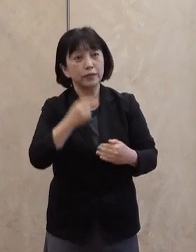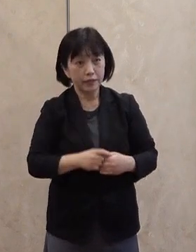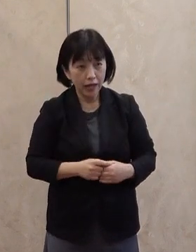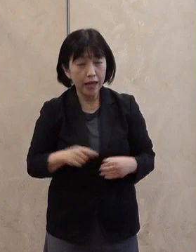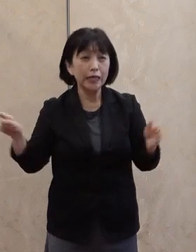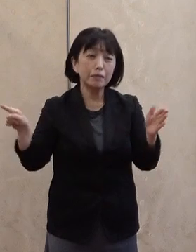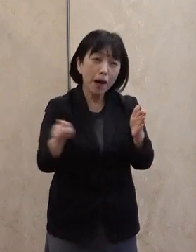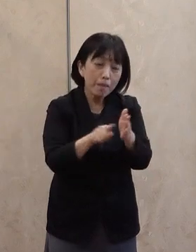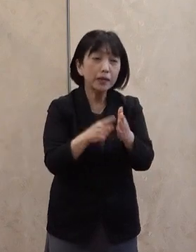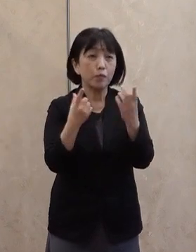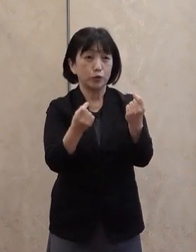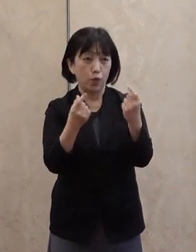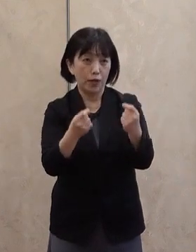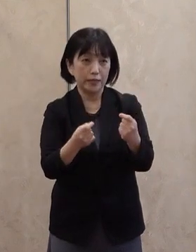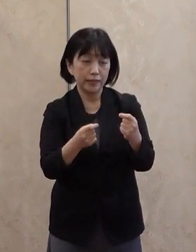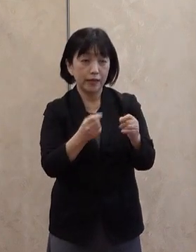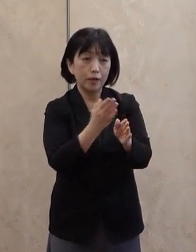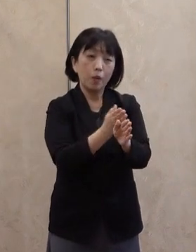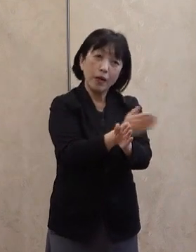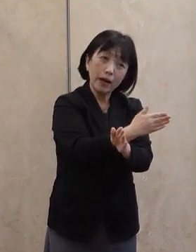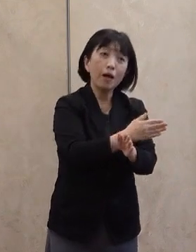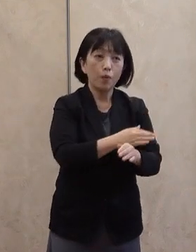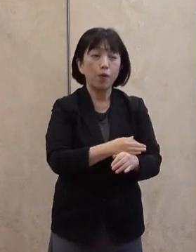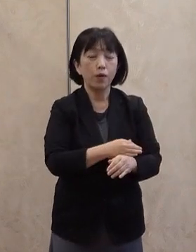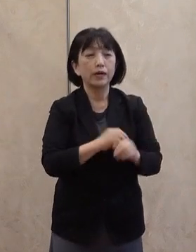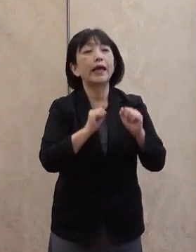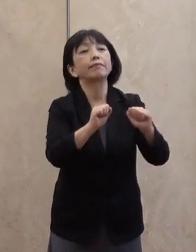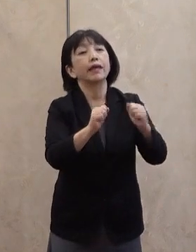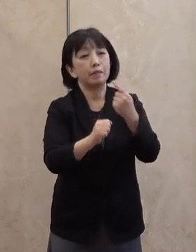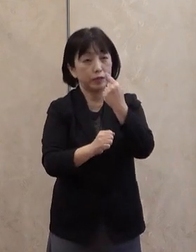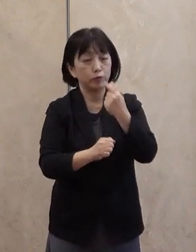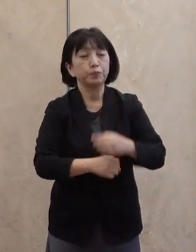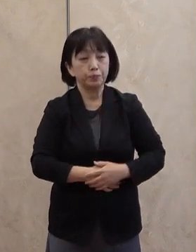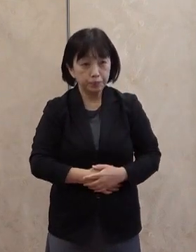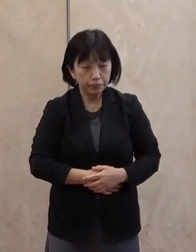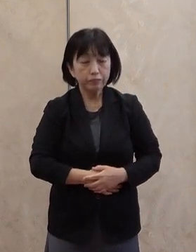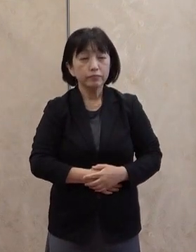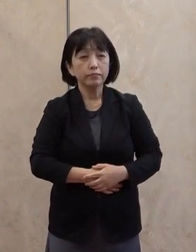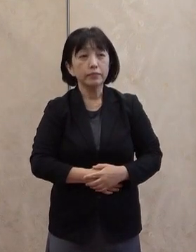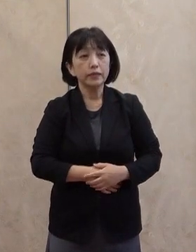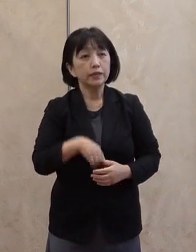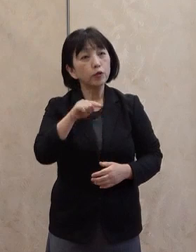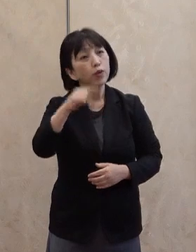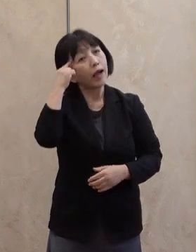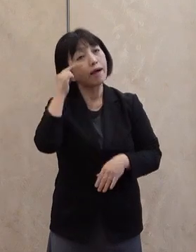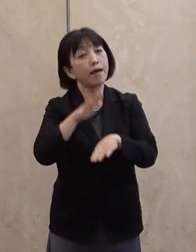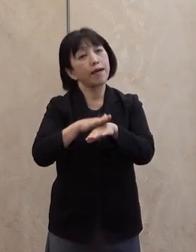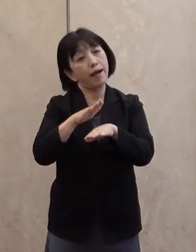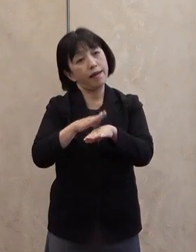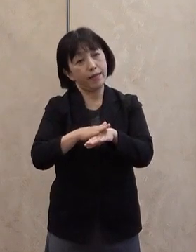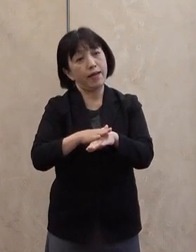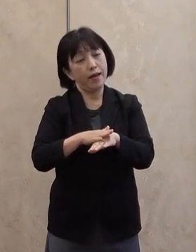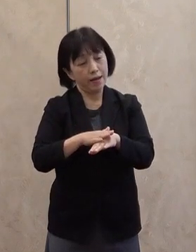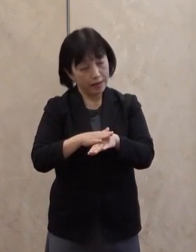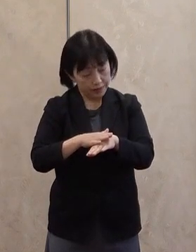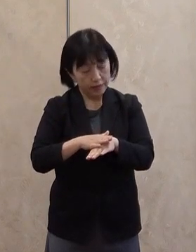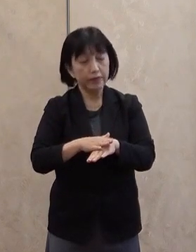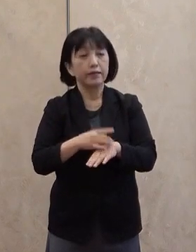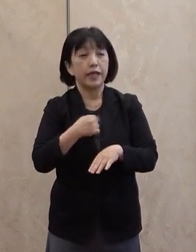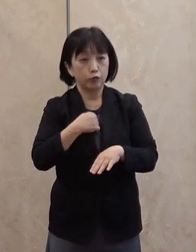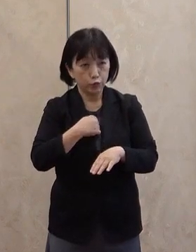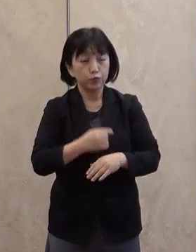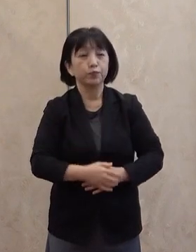まあ、これまでもそうですけど今もあのやってると、まあ、そういう認識です